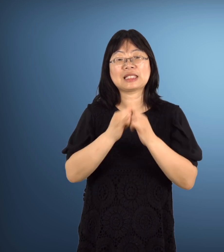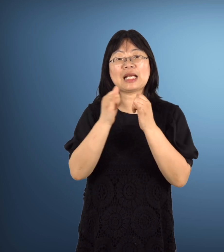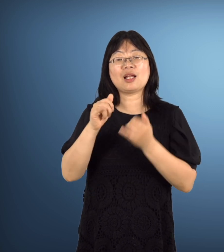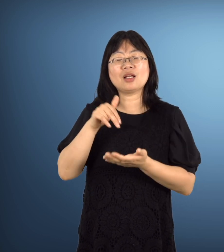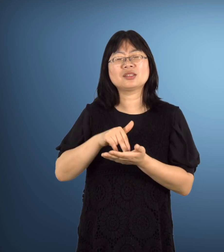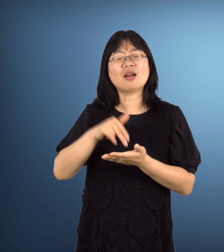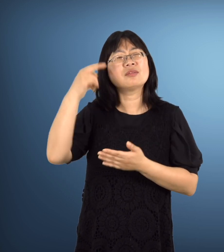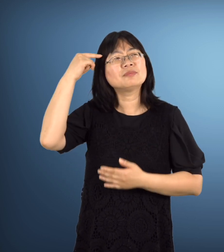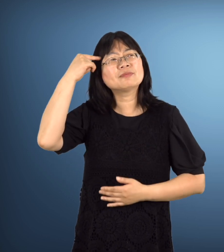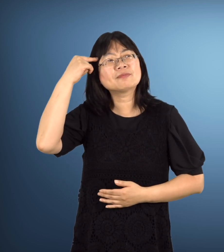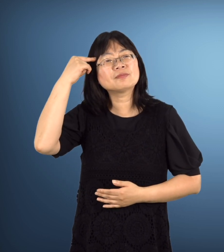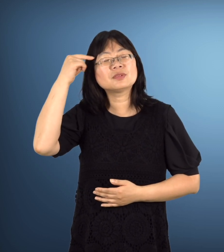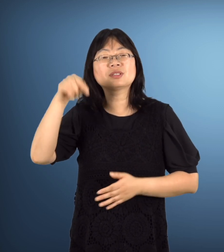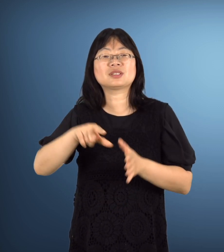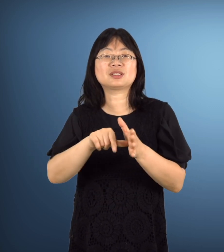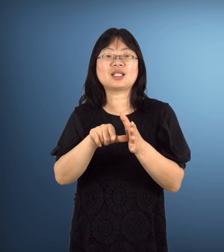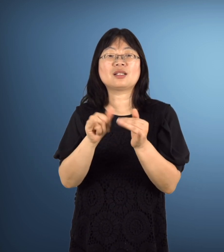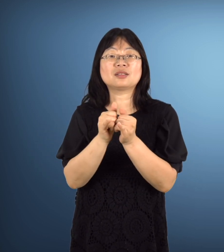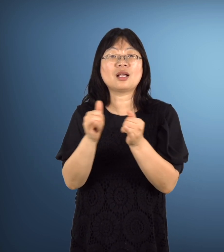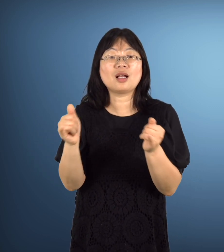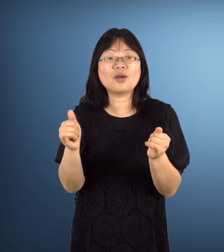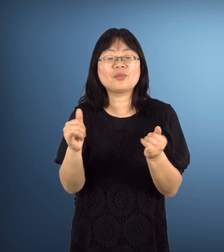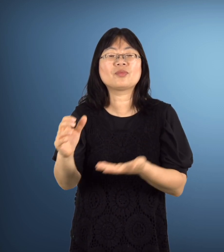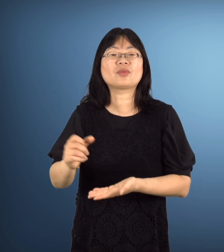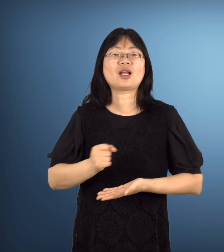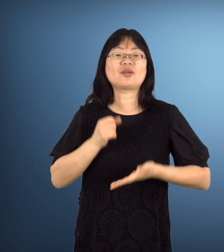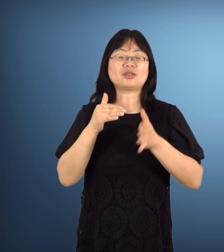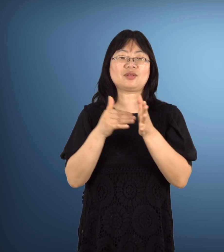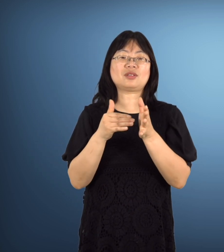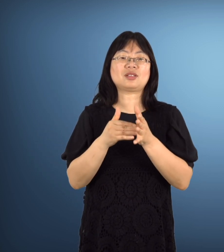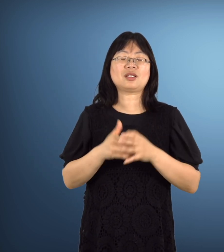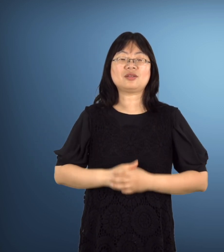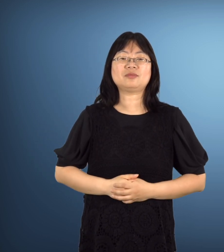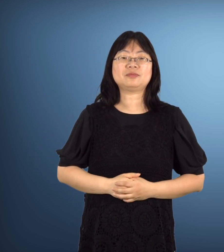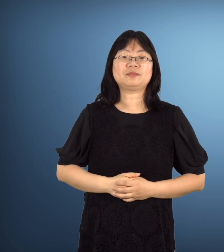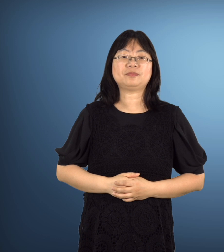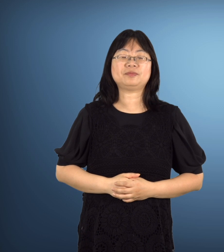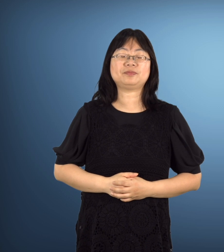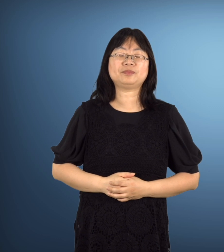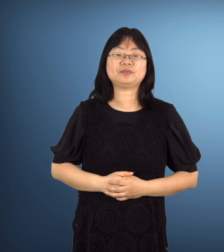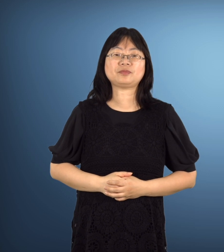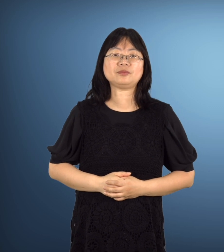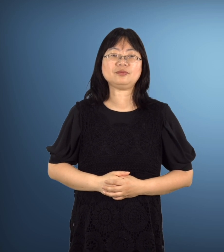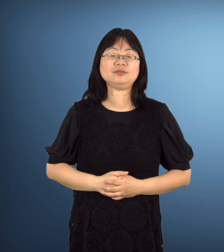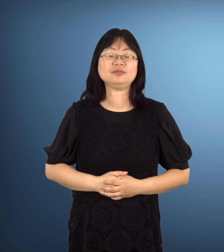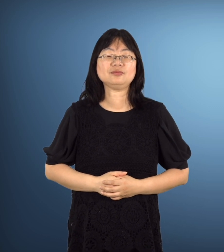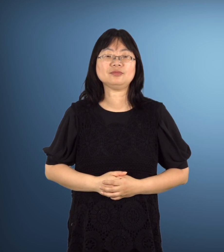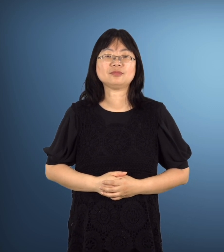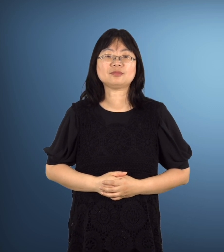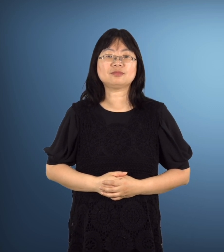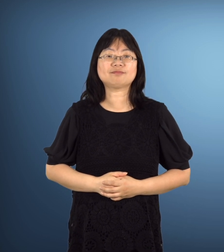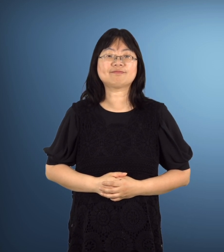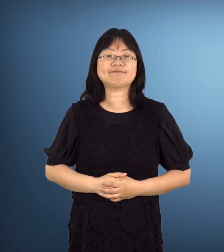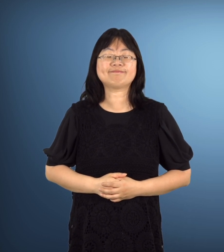사회적 통념을 이 당시의 사람들은 갖고 있었습니다. 자, 그렇다면